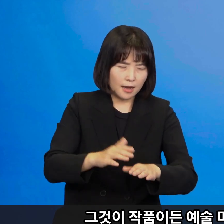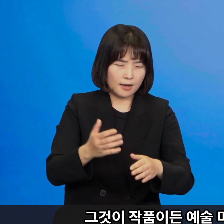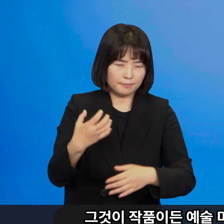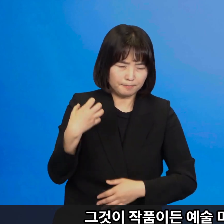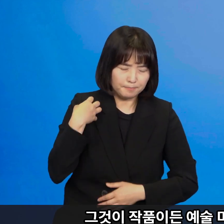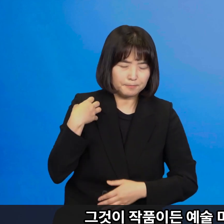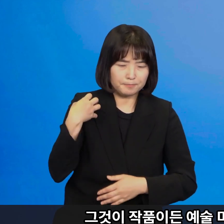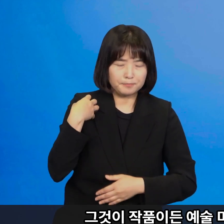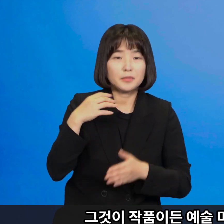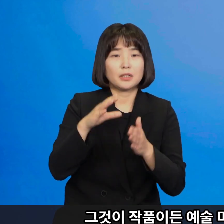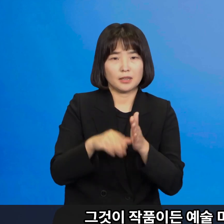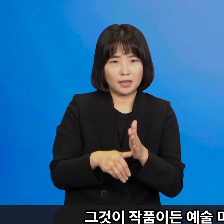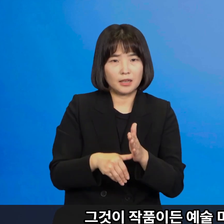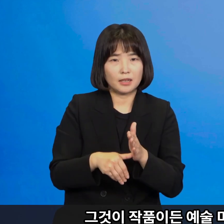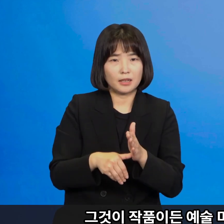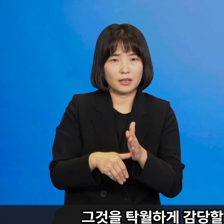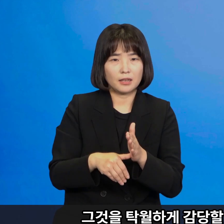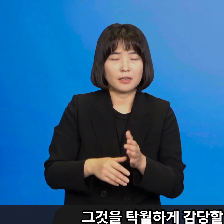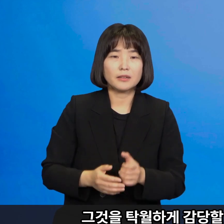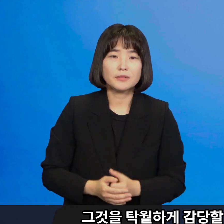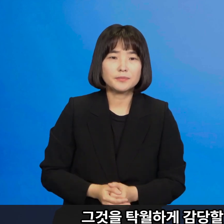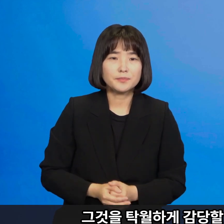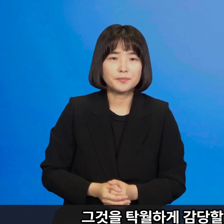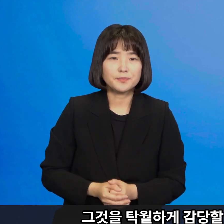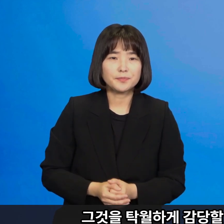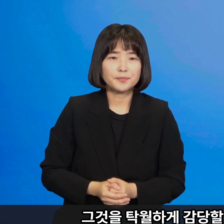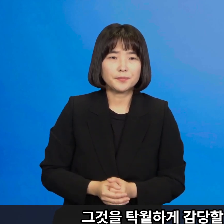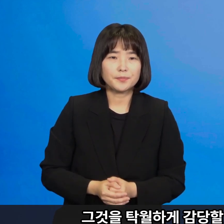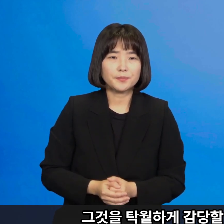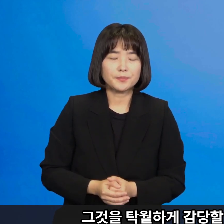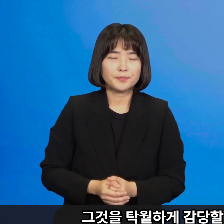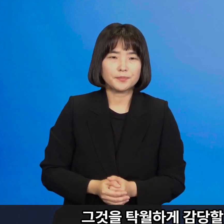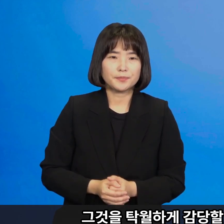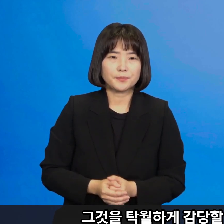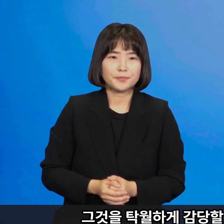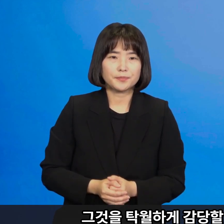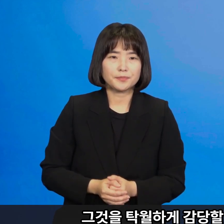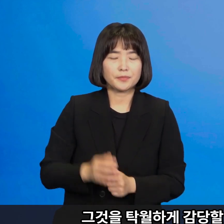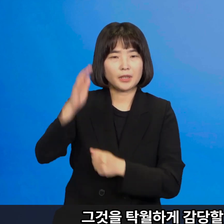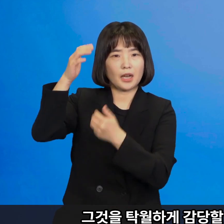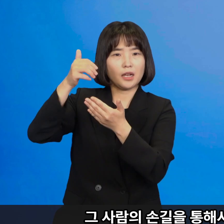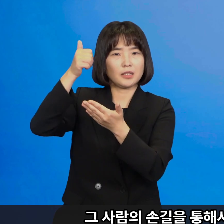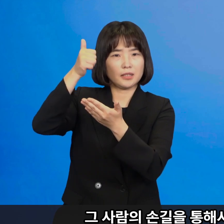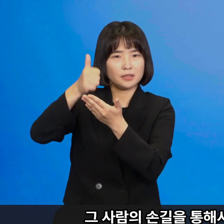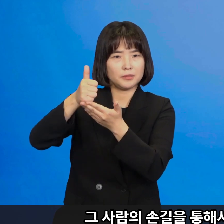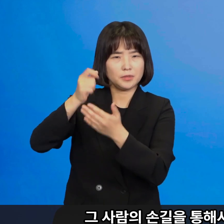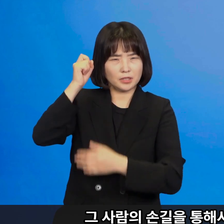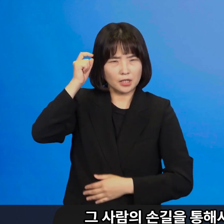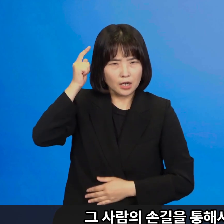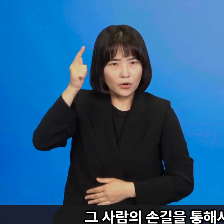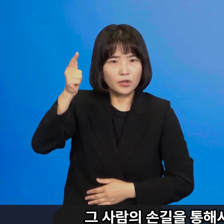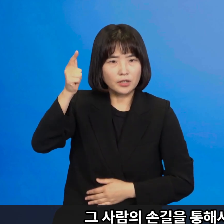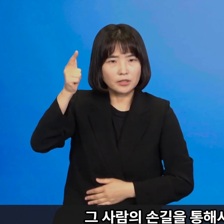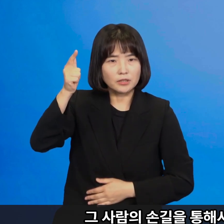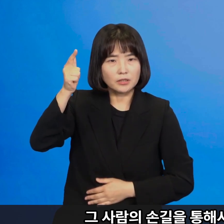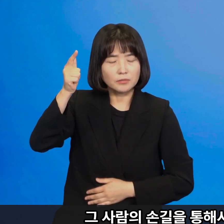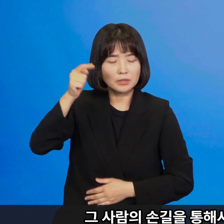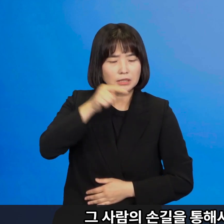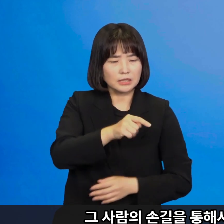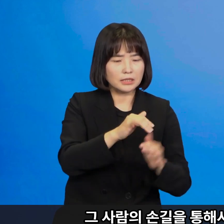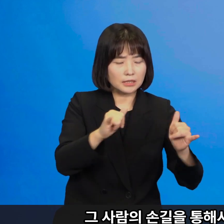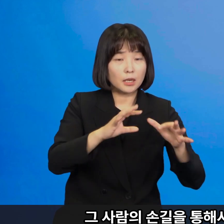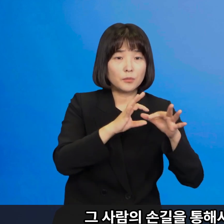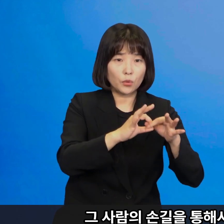미술, 음악 어떤 것이든 간에 그것을 탁월하게 감당할 때에 하나님의 탁월하심이 그 사람의 손길을